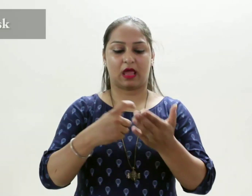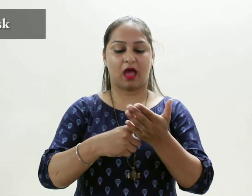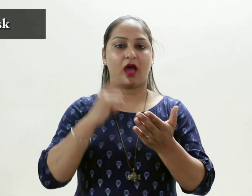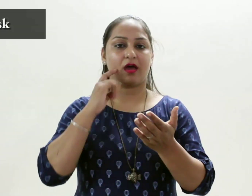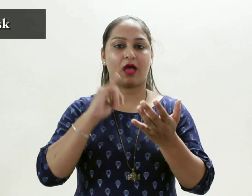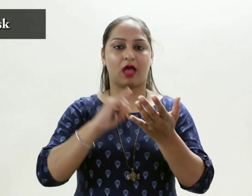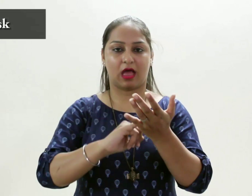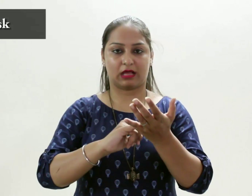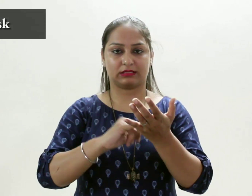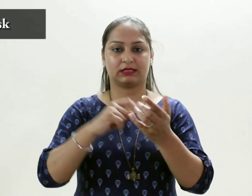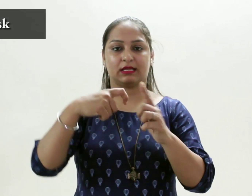जोखिम।